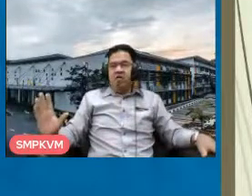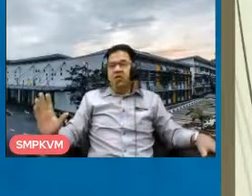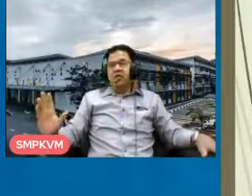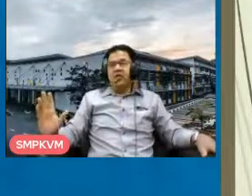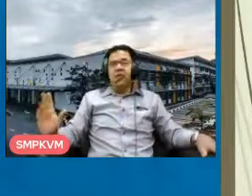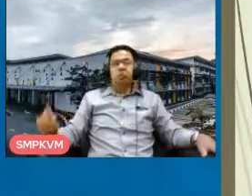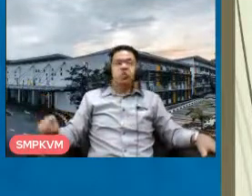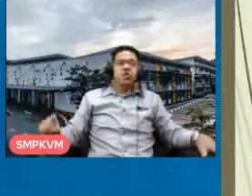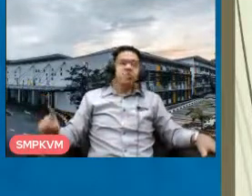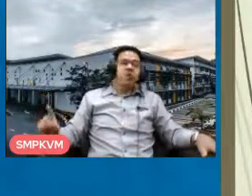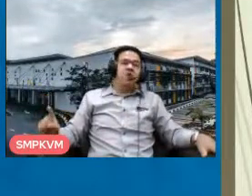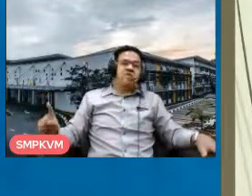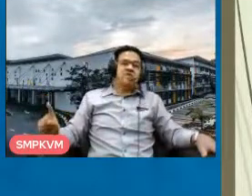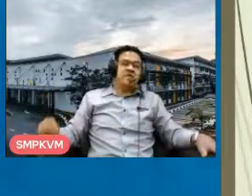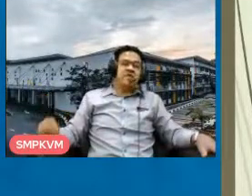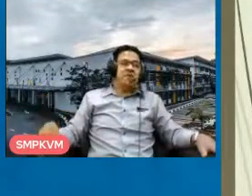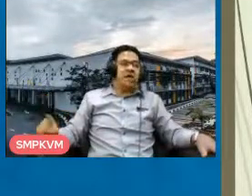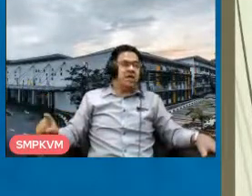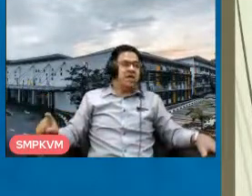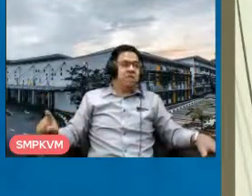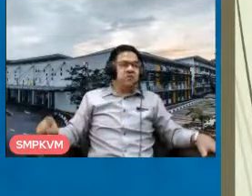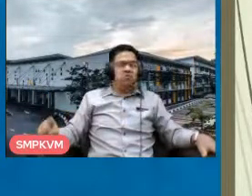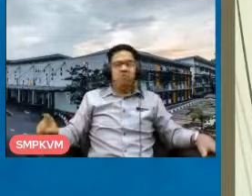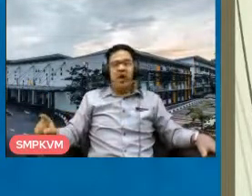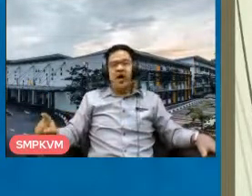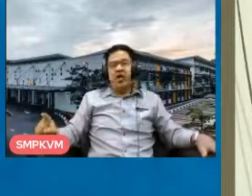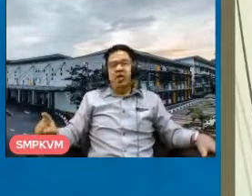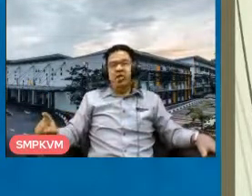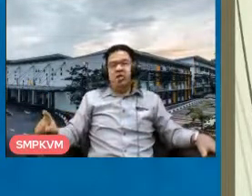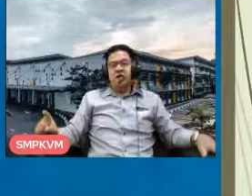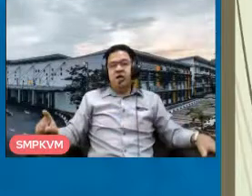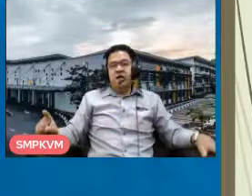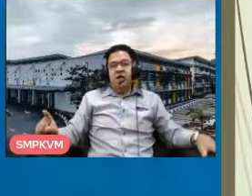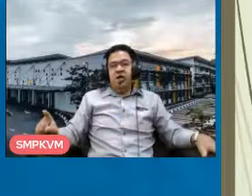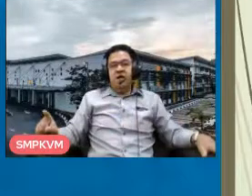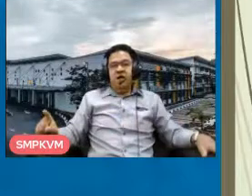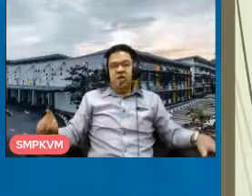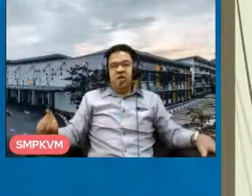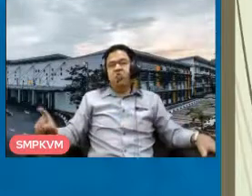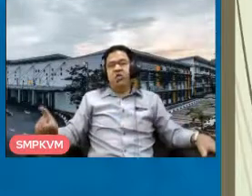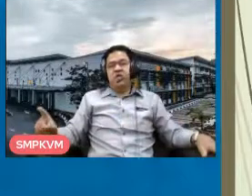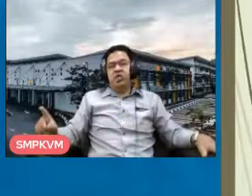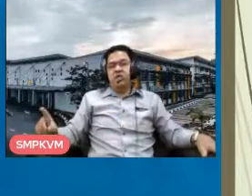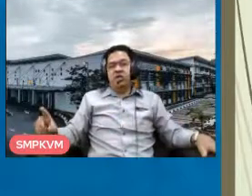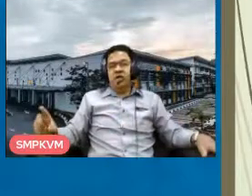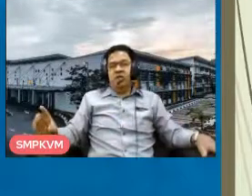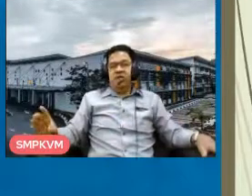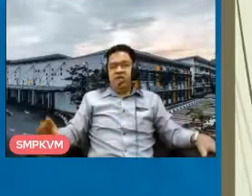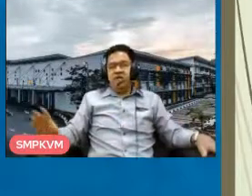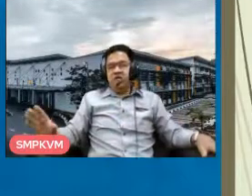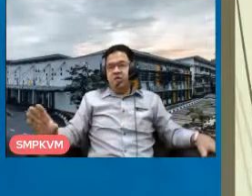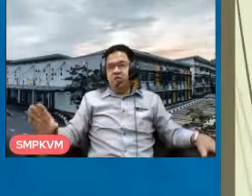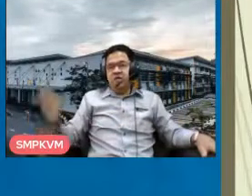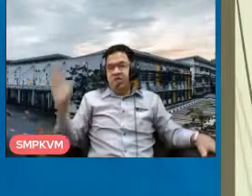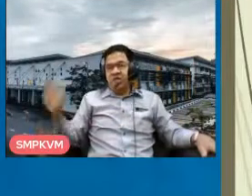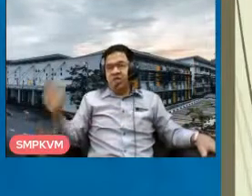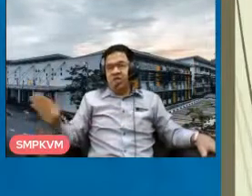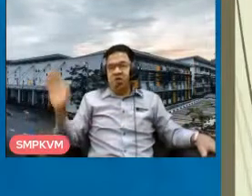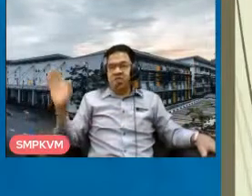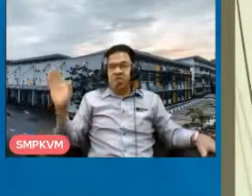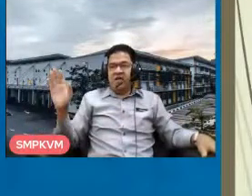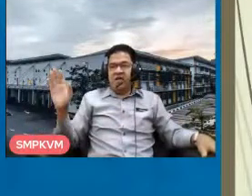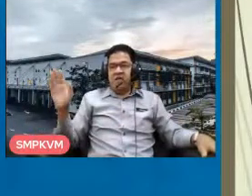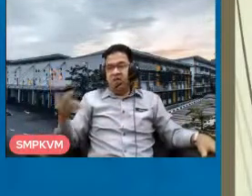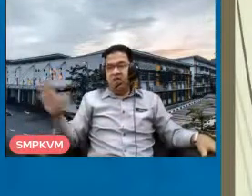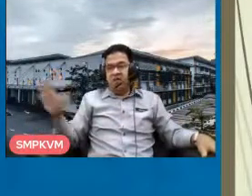yakni Kamu kena bahwa setiap kali perjumpaan agar kondisi bila kita dapat jumpa kita